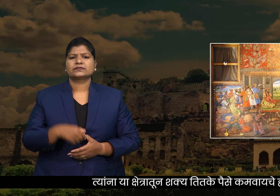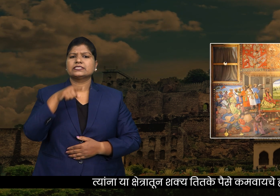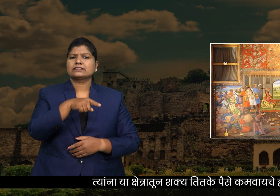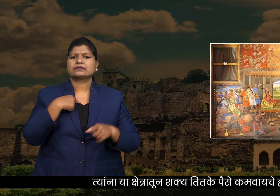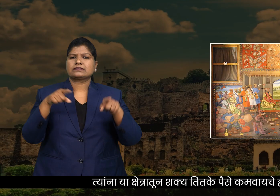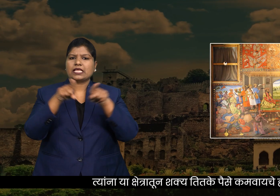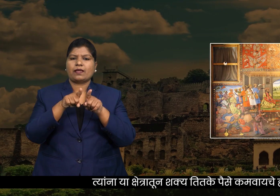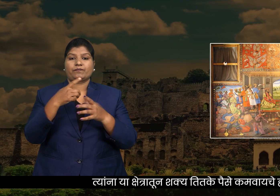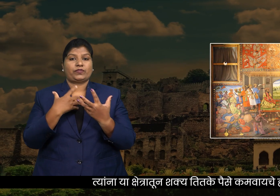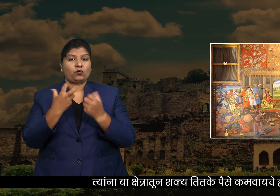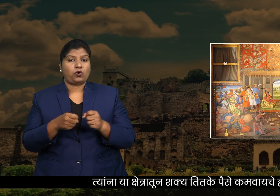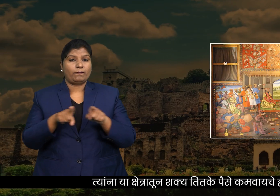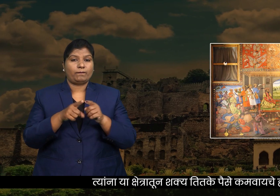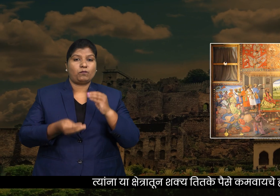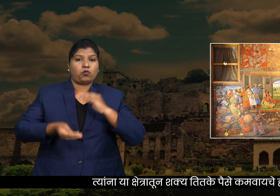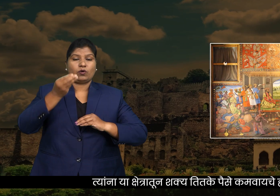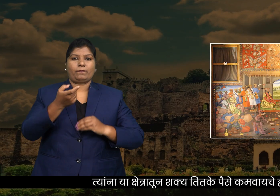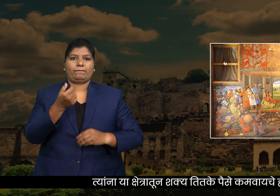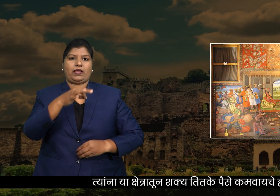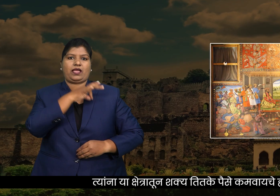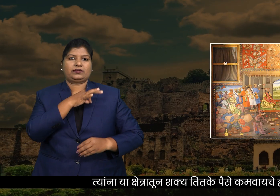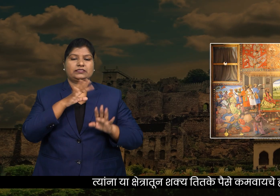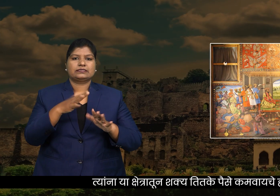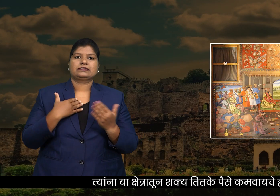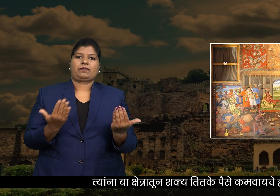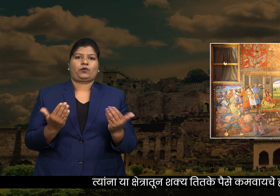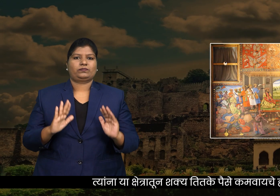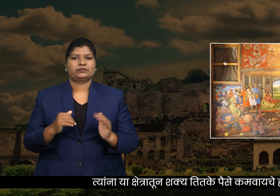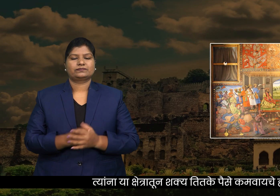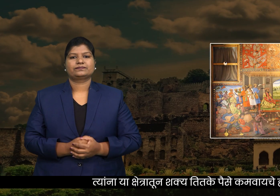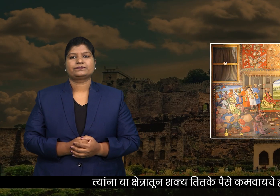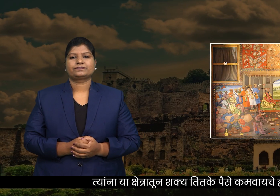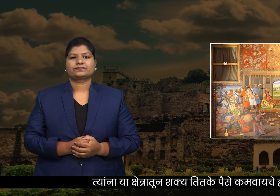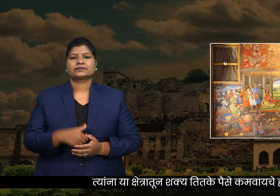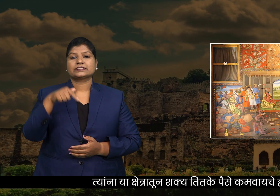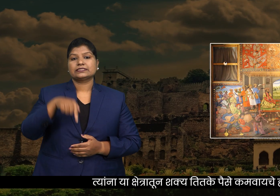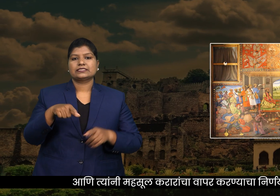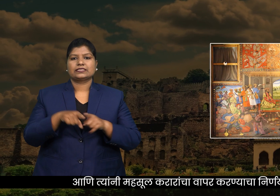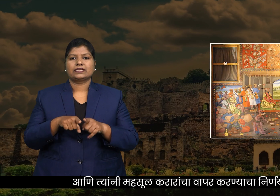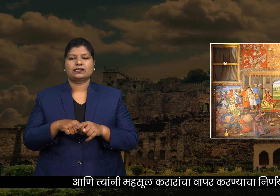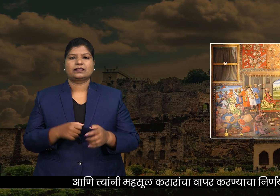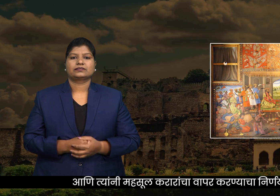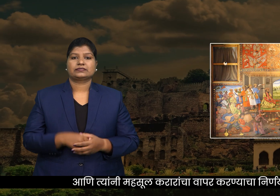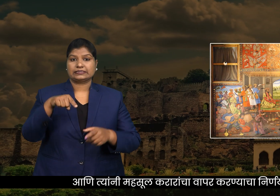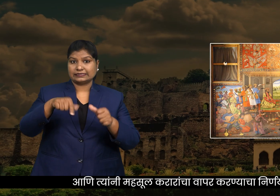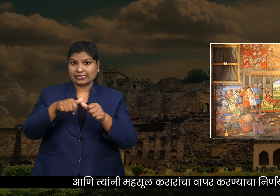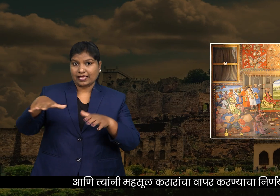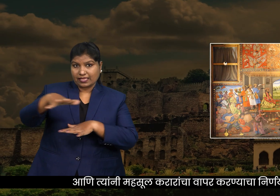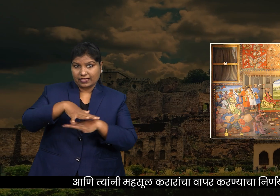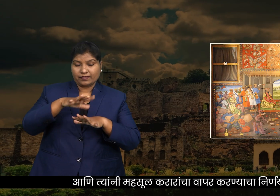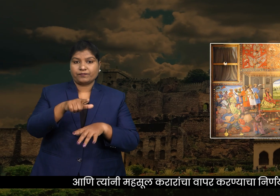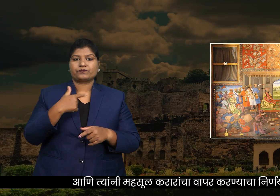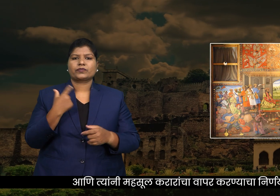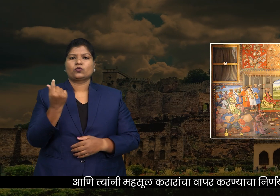त्यांना या क्षेत्रातून शक्य तितके पैसे कमवायचे होते आणि त्यांनी